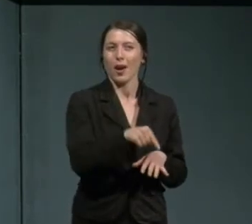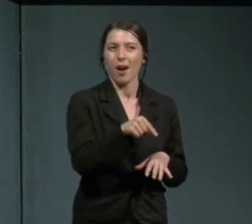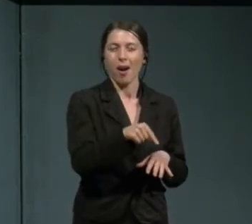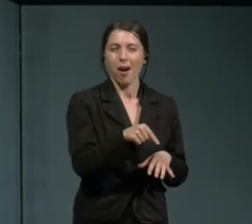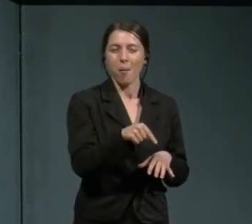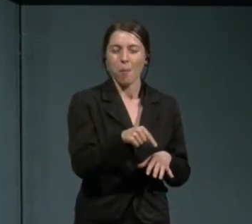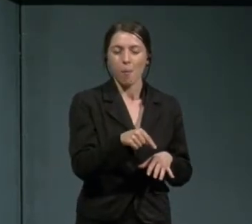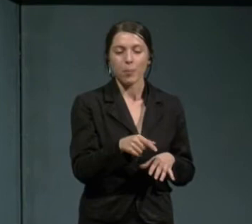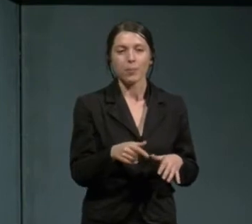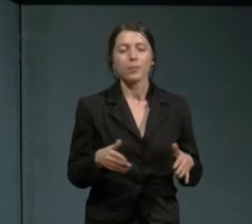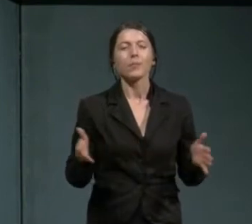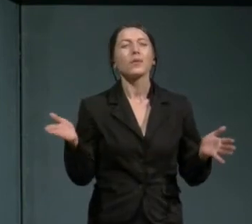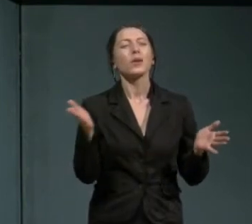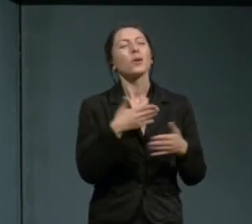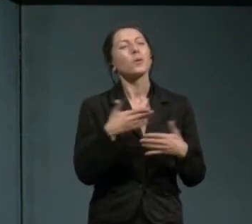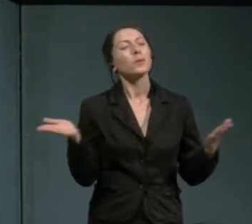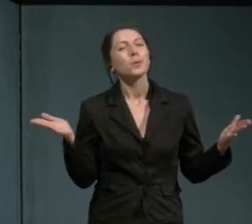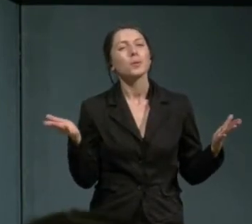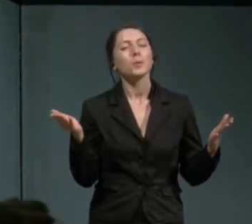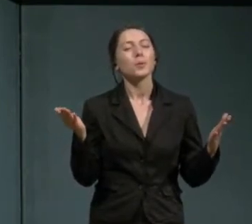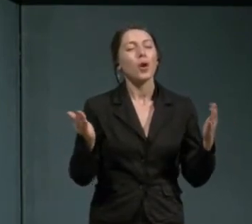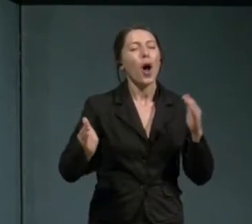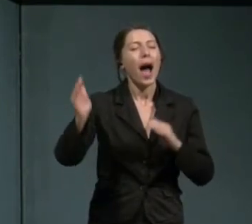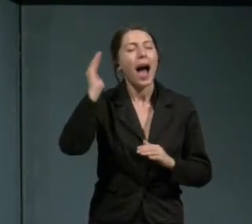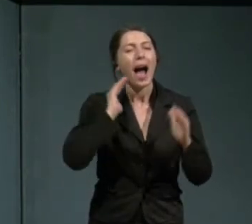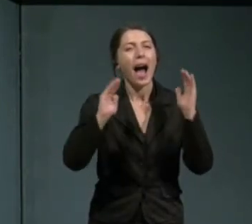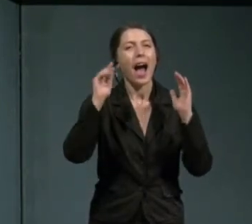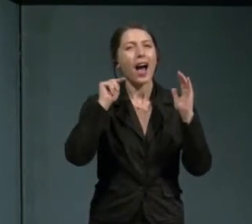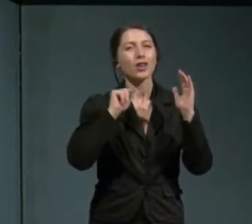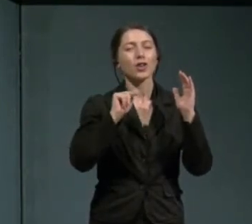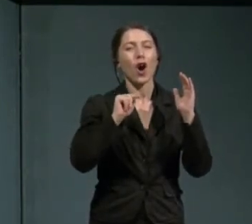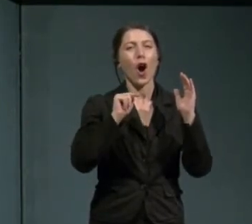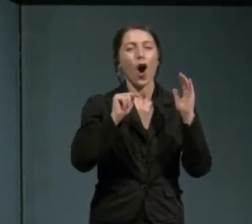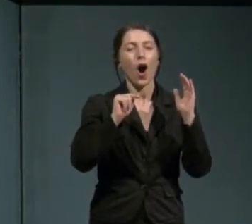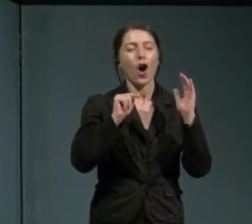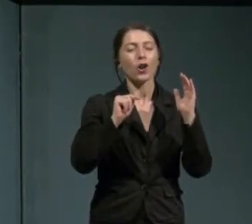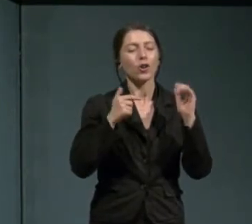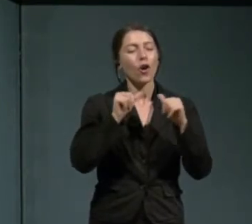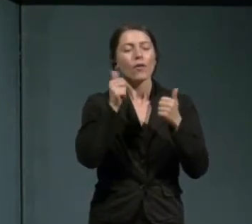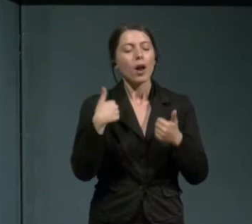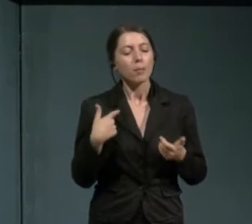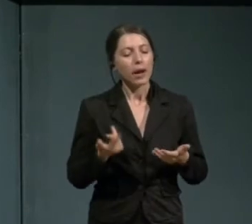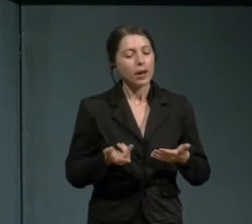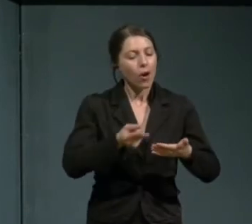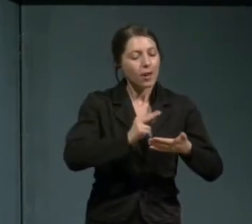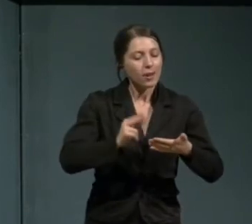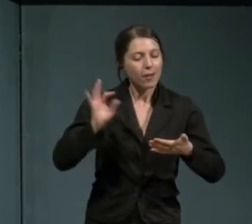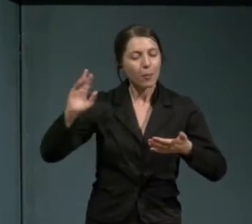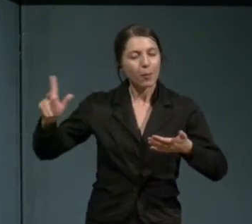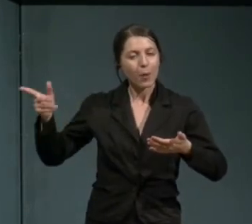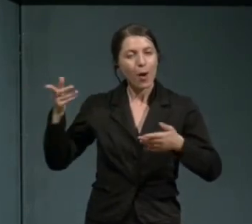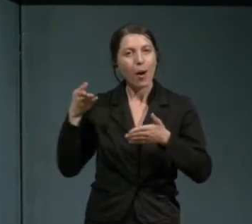tutto quello che avviene attraverso l'ascolto era una sorta di scrivere ad orecchio